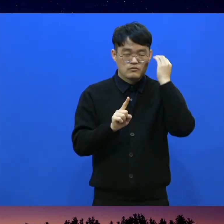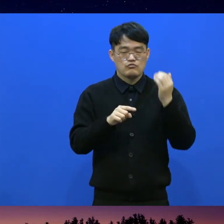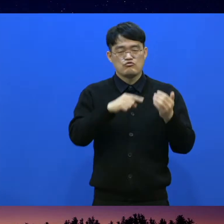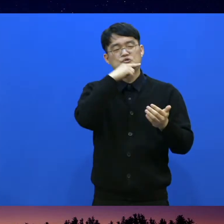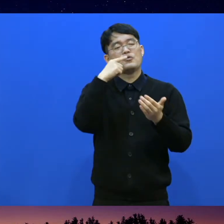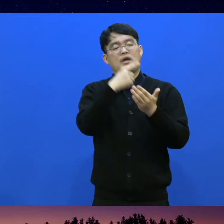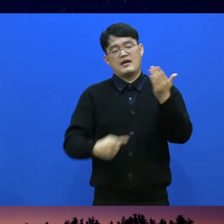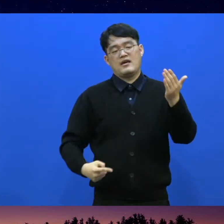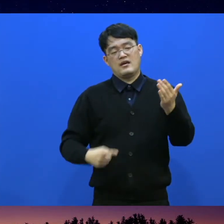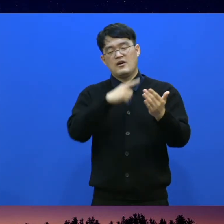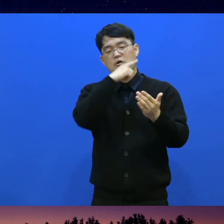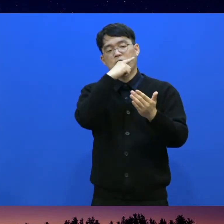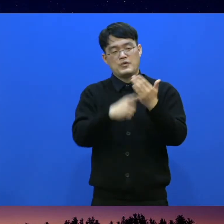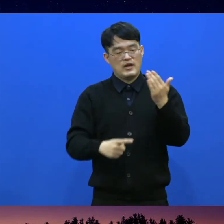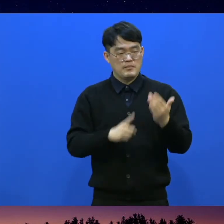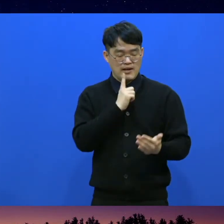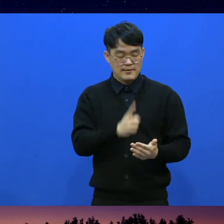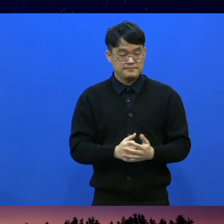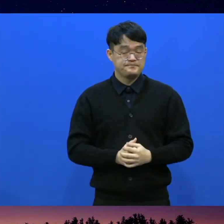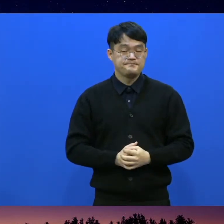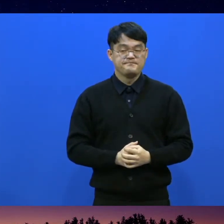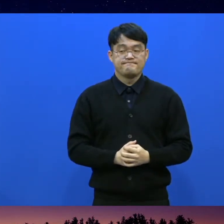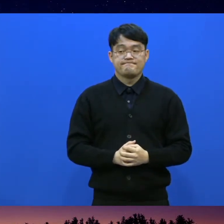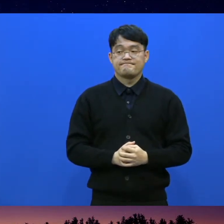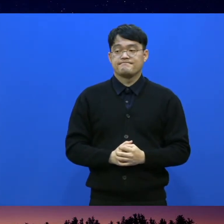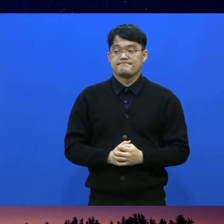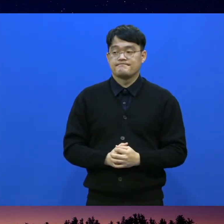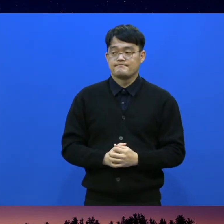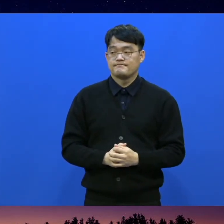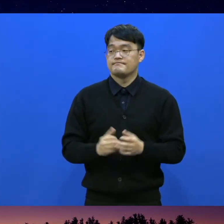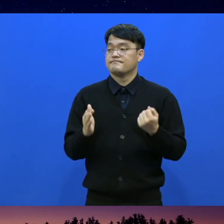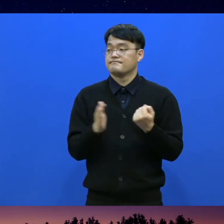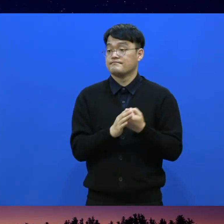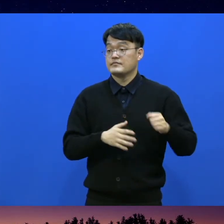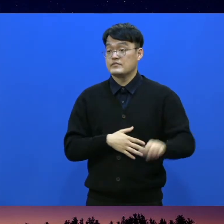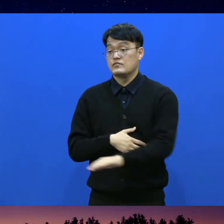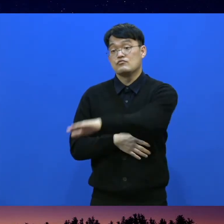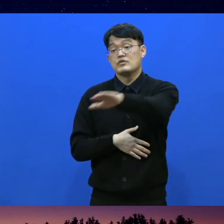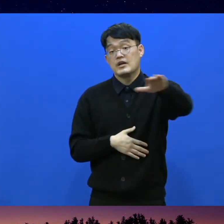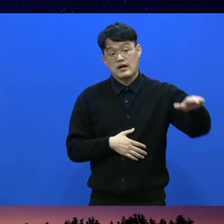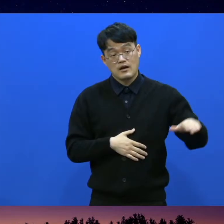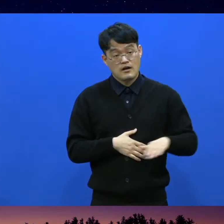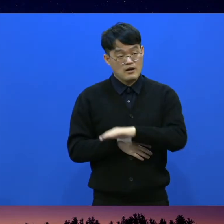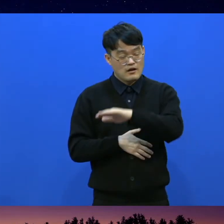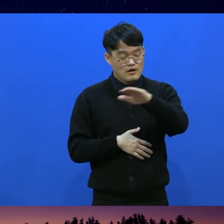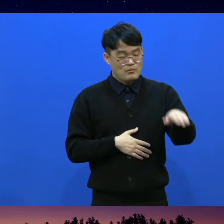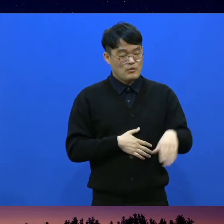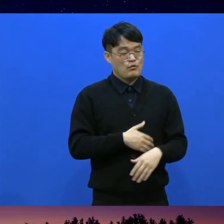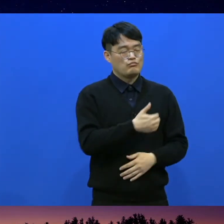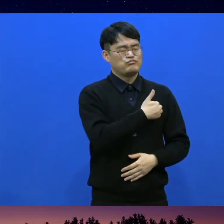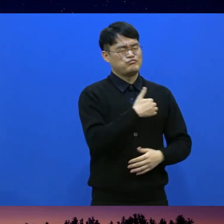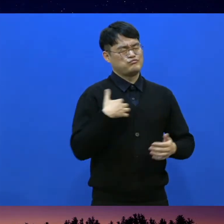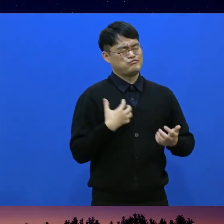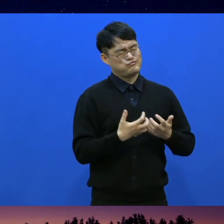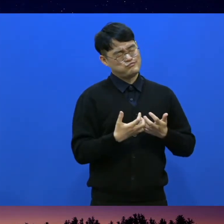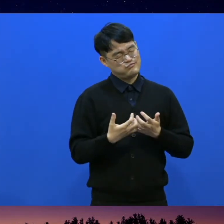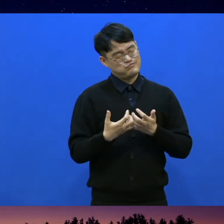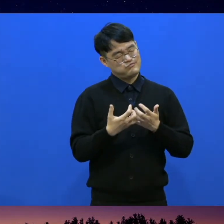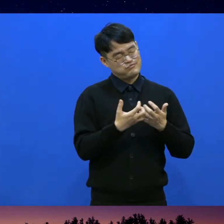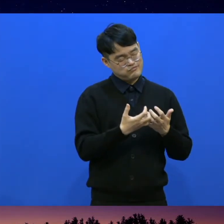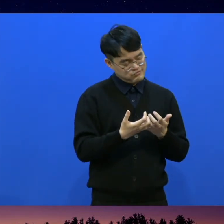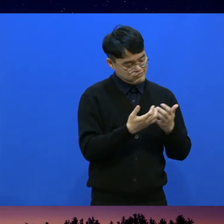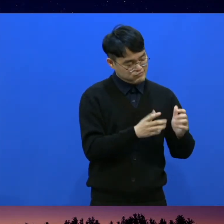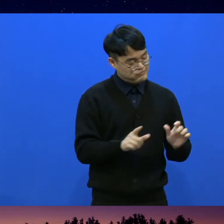손해다. 기도 안 하면 손해요. 그래서 우리가 부유함을 누리는 비결이 뭐예요? 기도에 있다는 거.